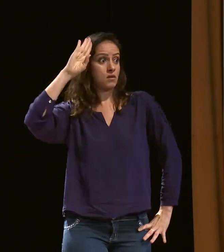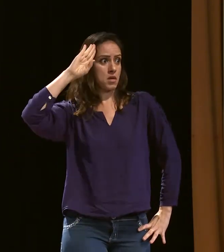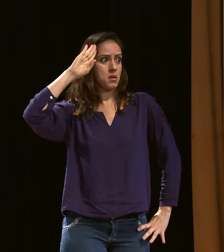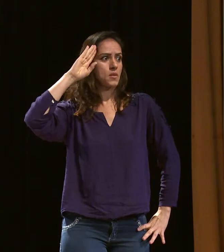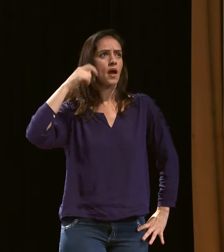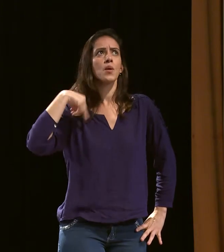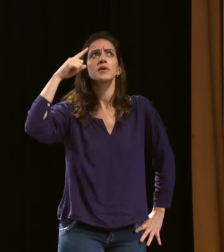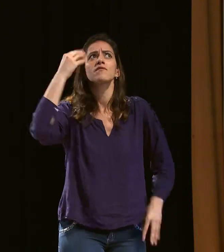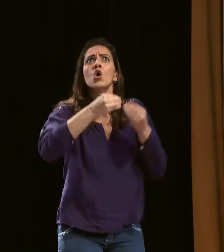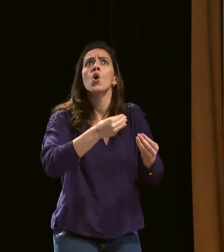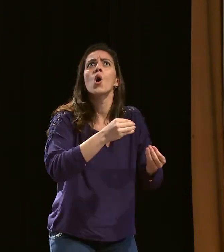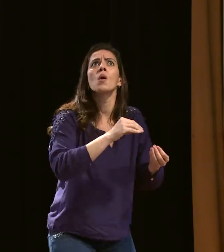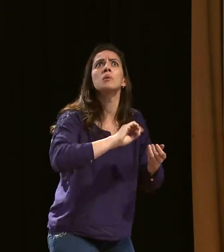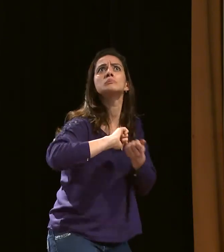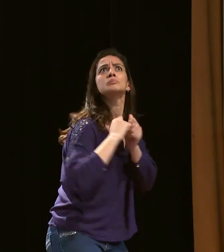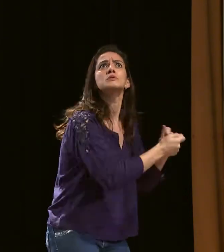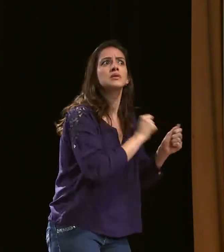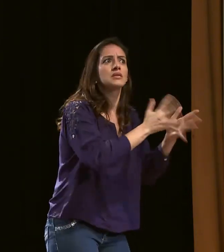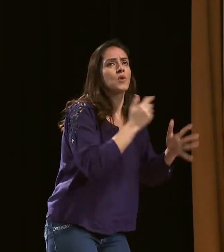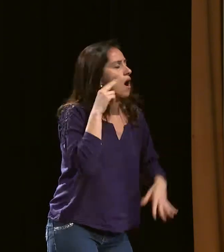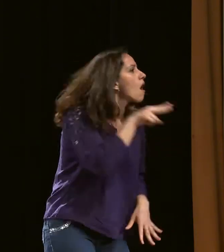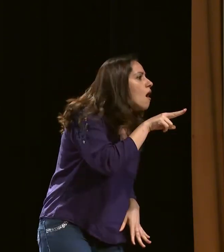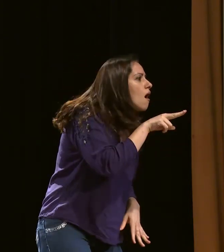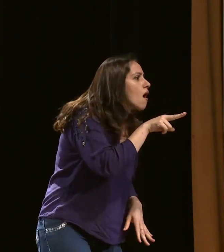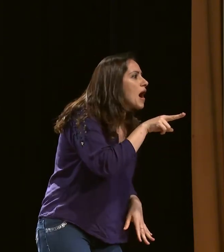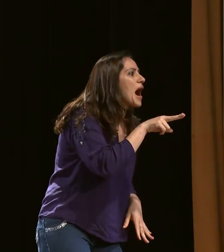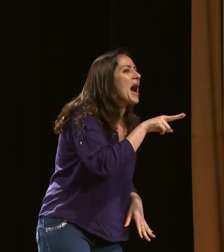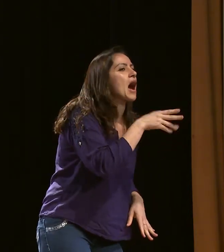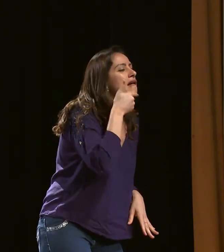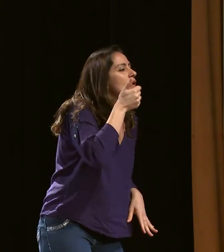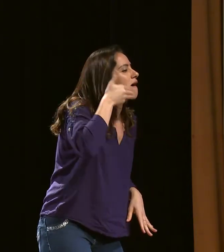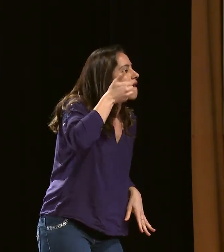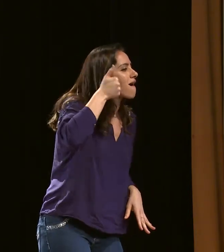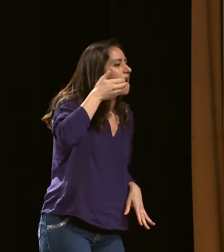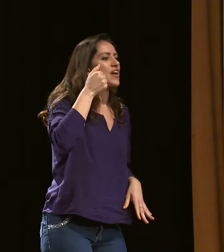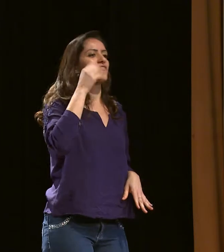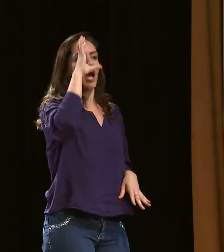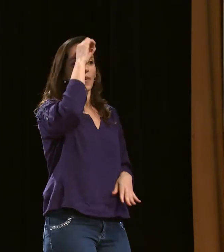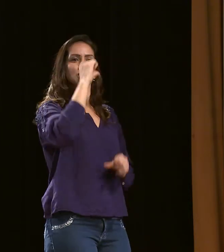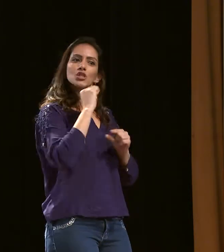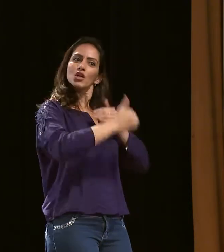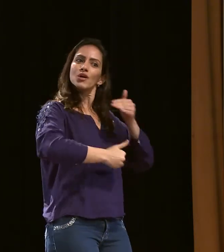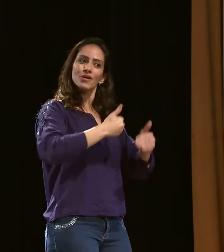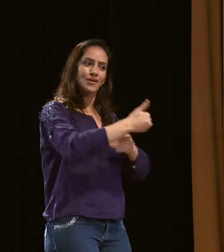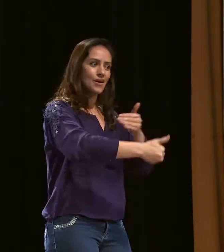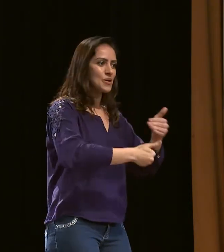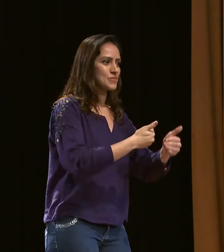as frases, né, no português, era muito difícil, e eu ficava pensando como é que ele conseguia adaptar aquela frase que o professor falou em português para o surdo. E aí